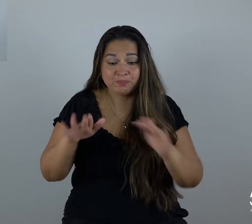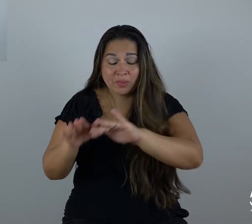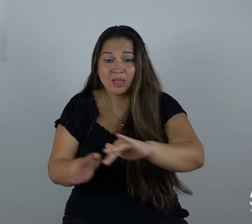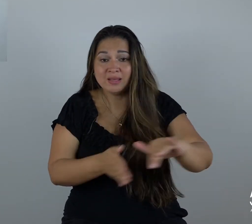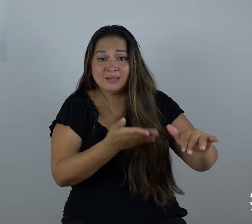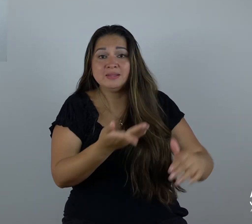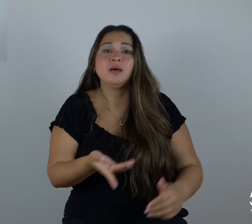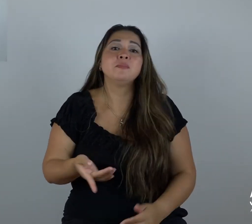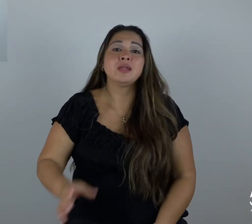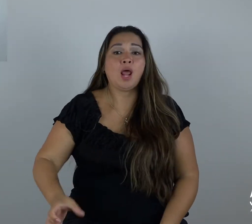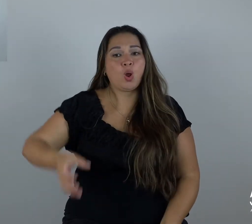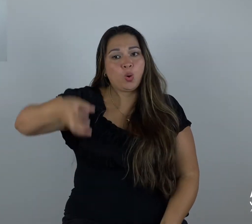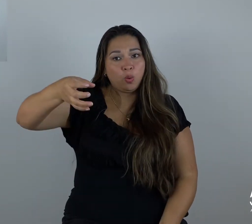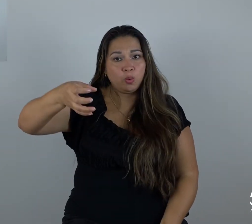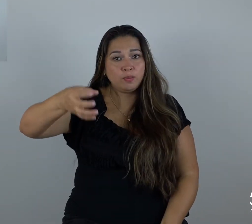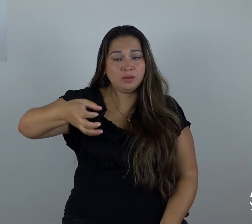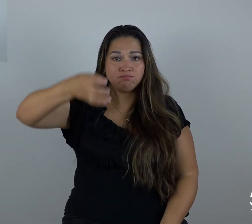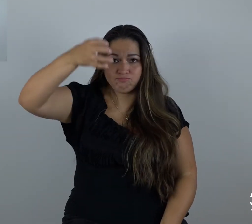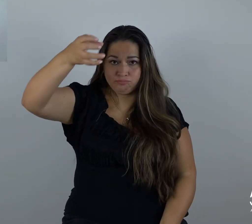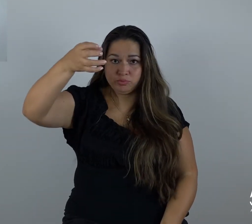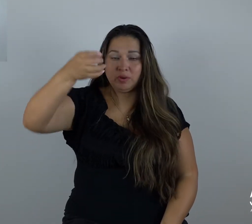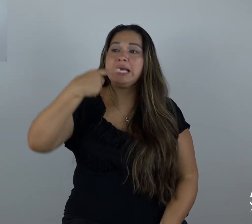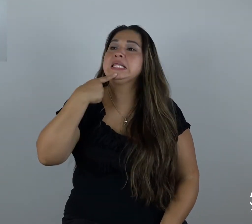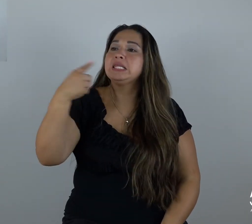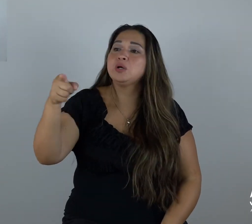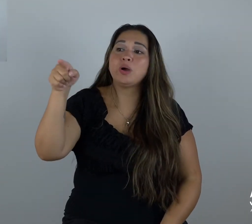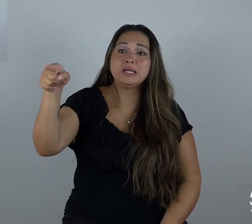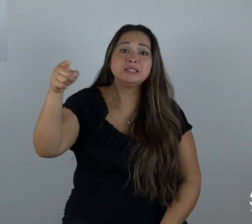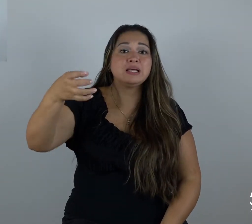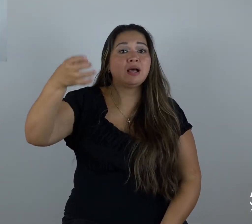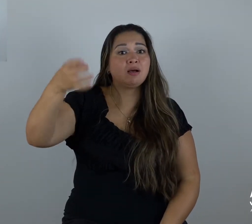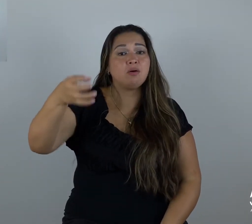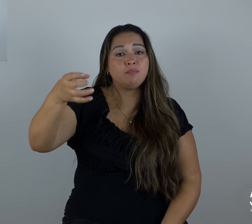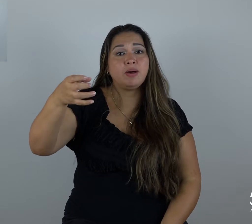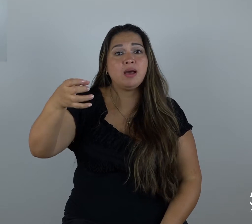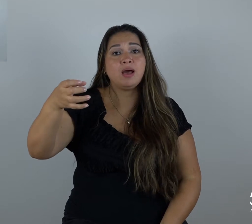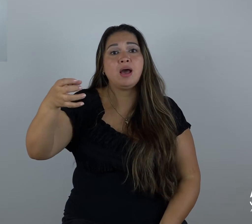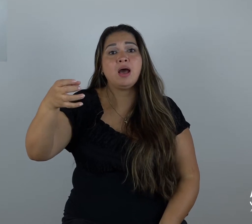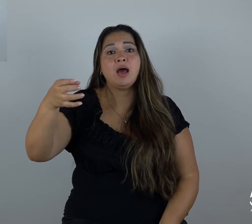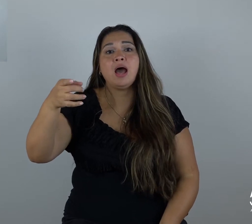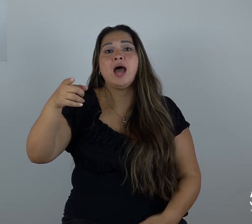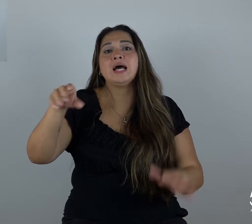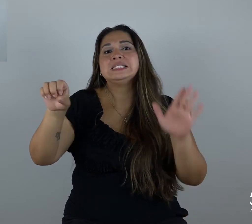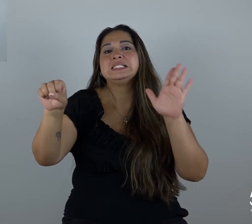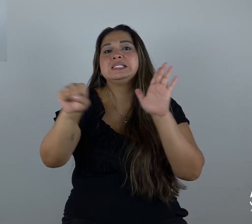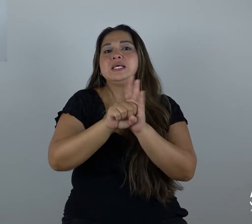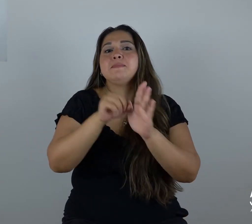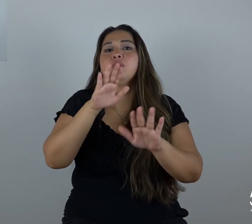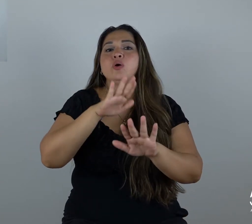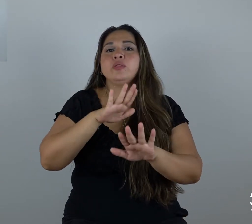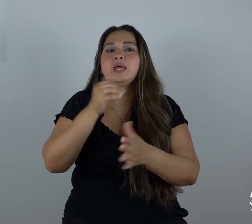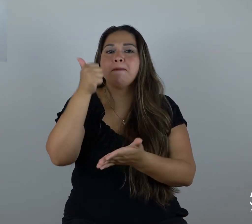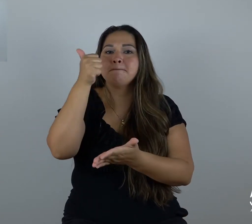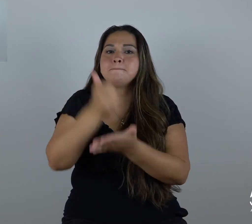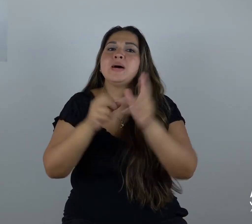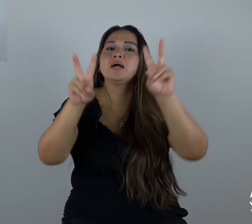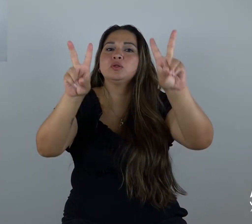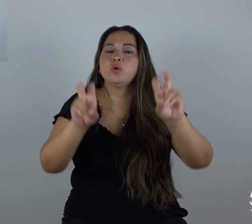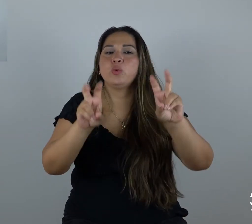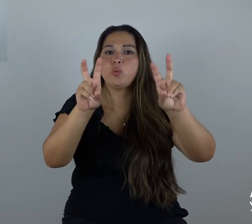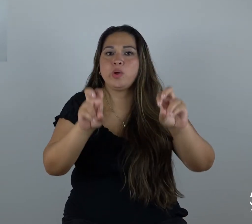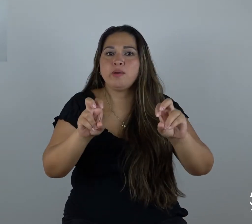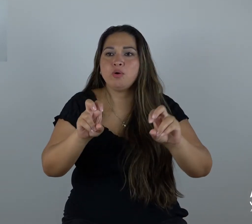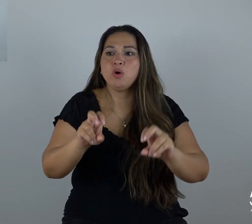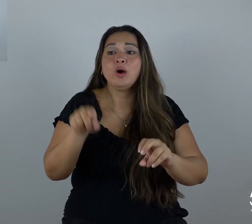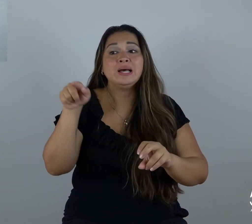vino, la copa de la bendición, levantó la copa y dijo: esto es el símbolo del nuevo pacto, que será